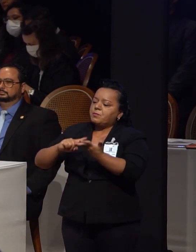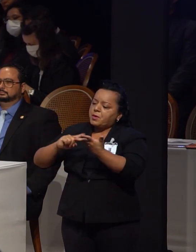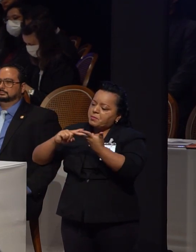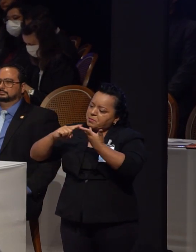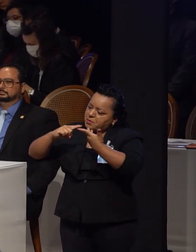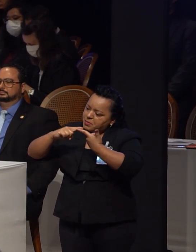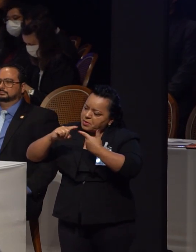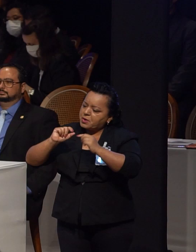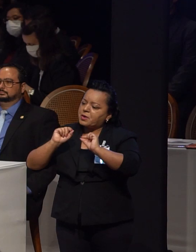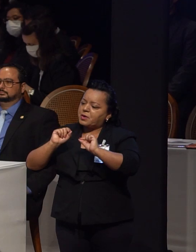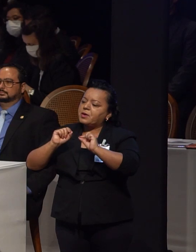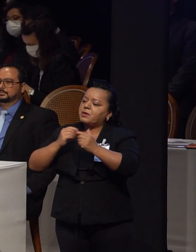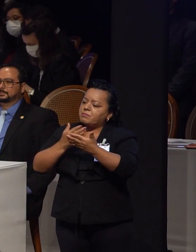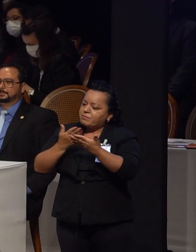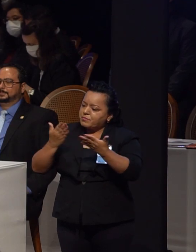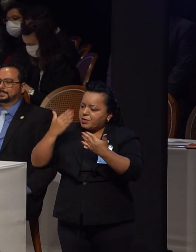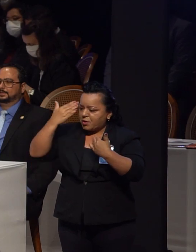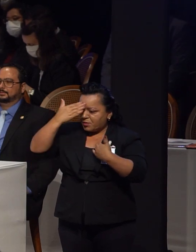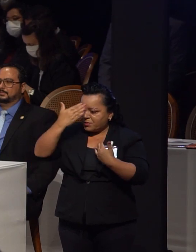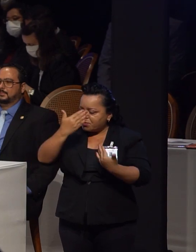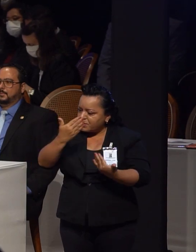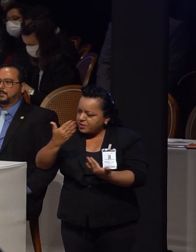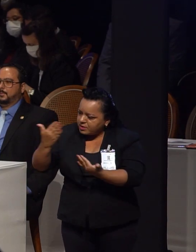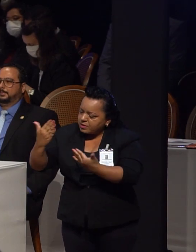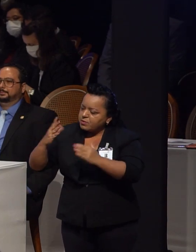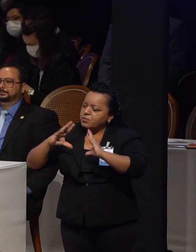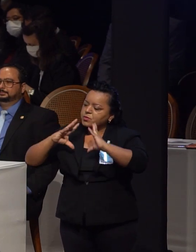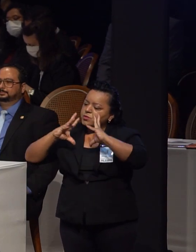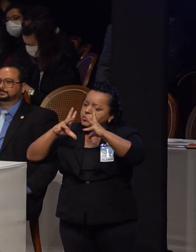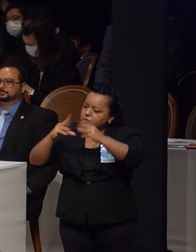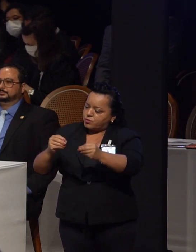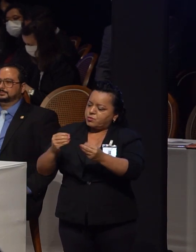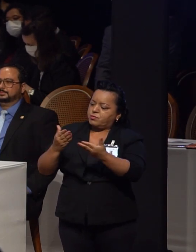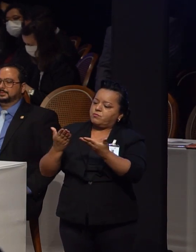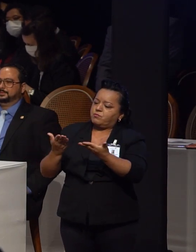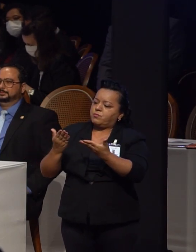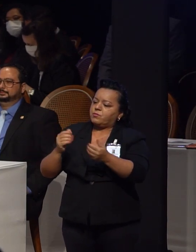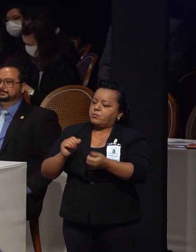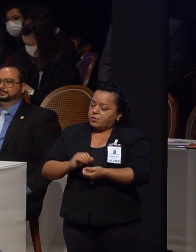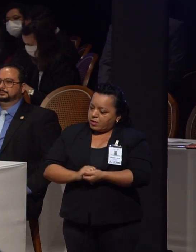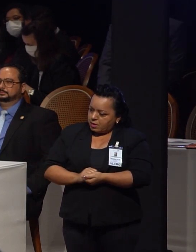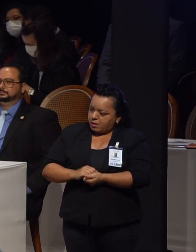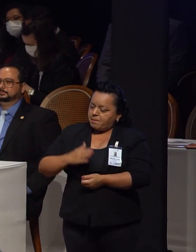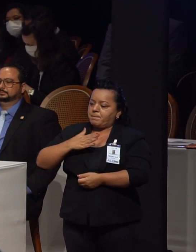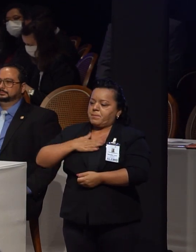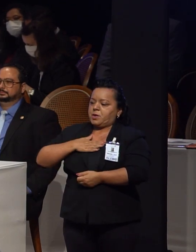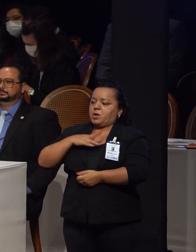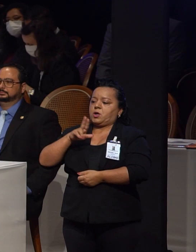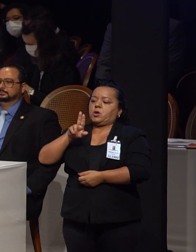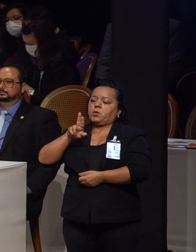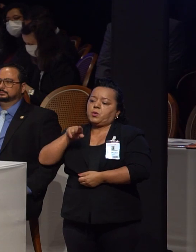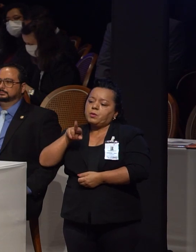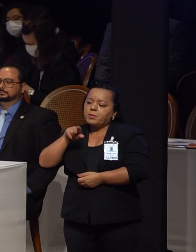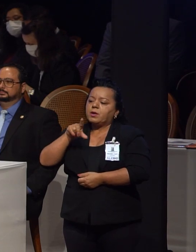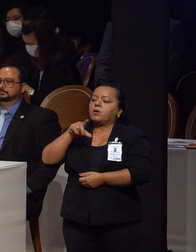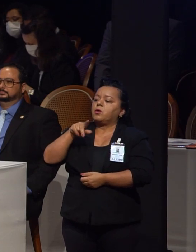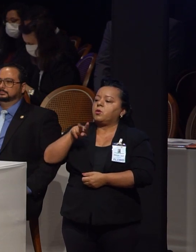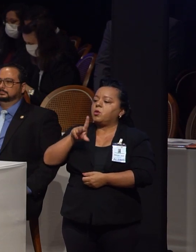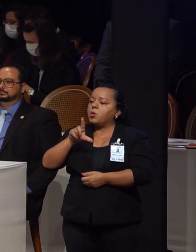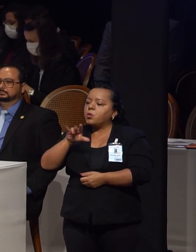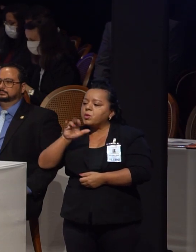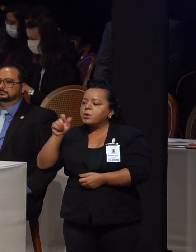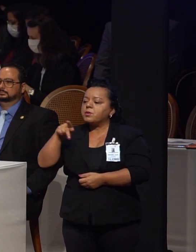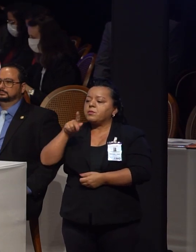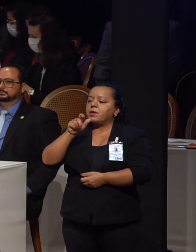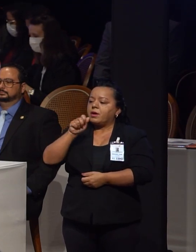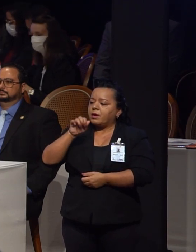Rodrigo e Júlia, obrigado por tudo. Meu irmão Luiz Antônio, Kátia Cristina,